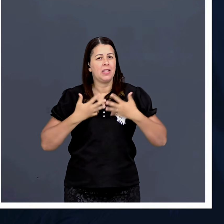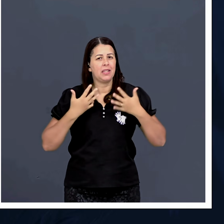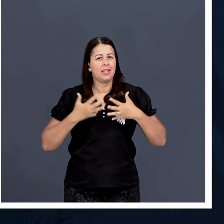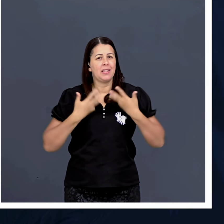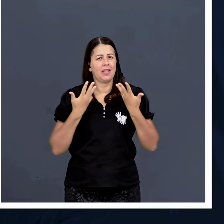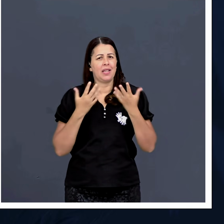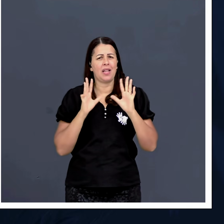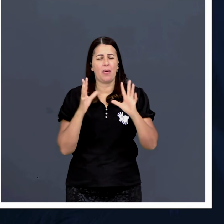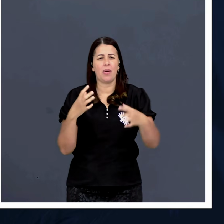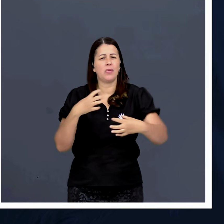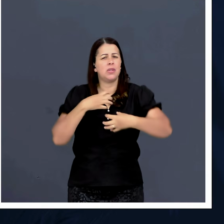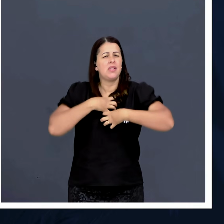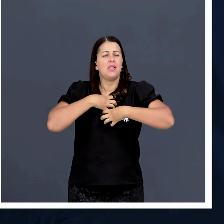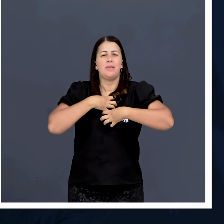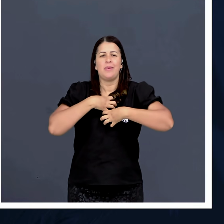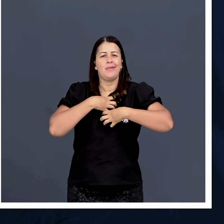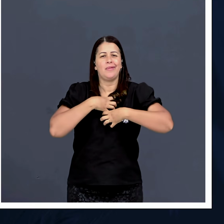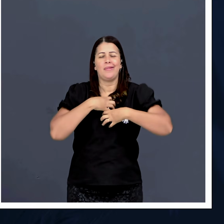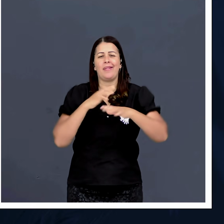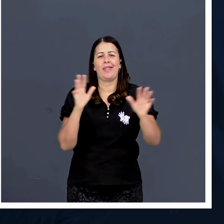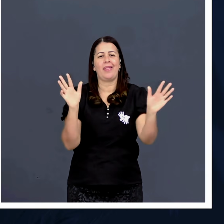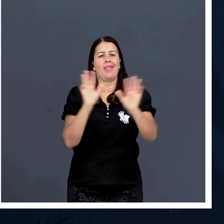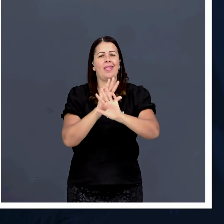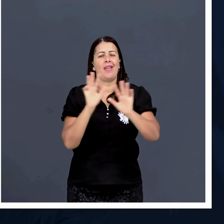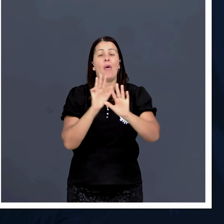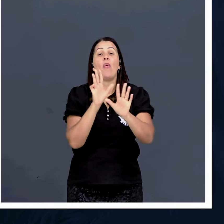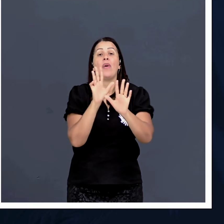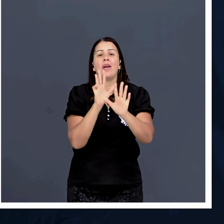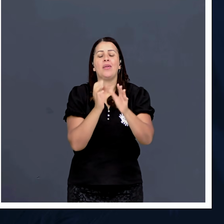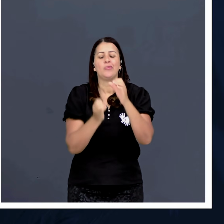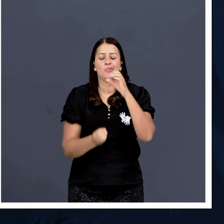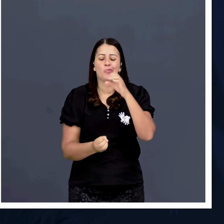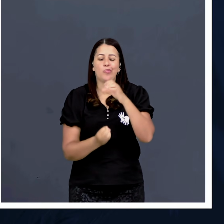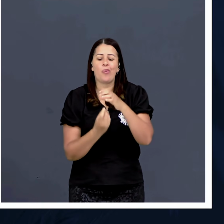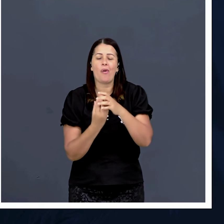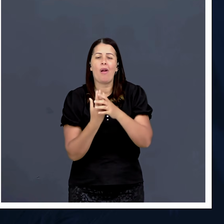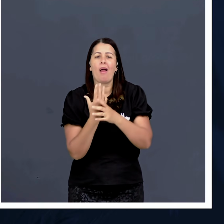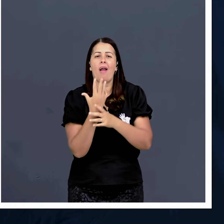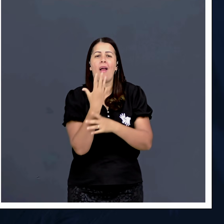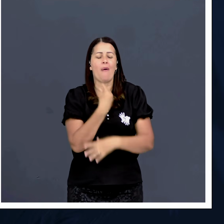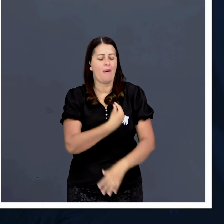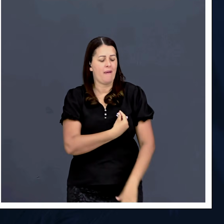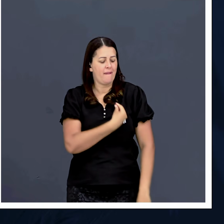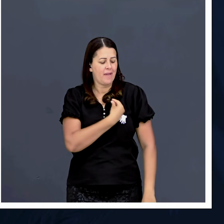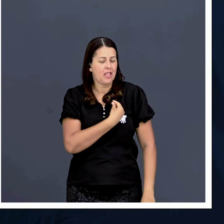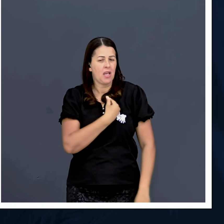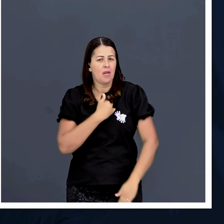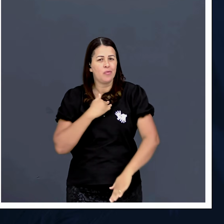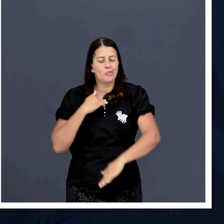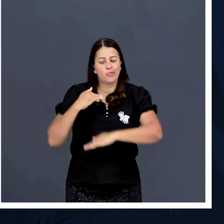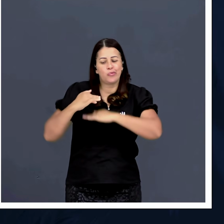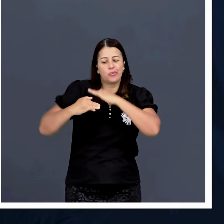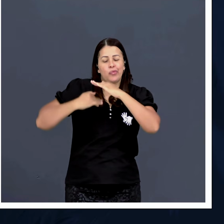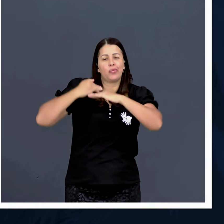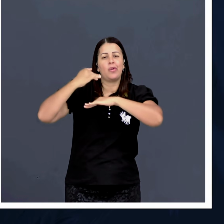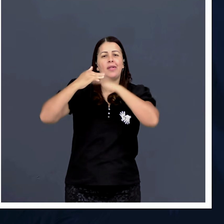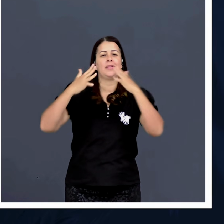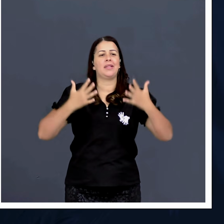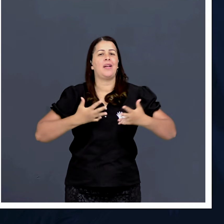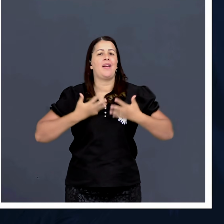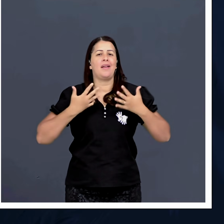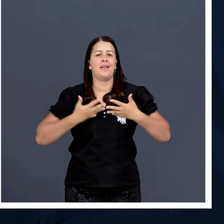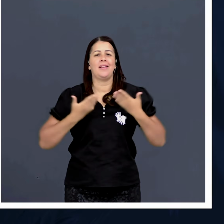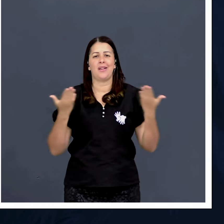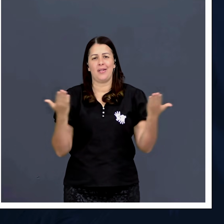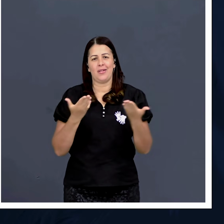um sentimento, ela é uma construção. Uma vida de alegria, é sobre isso que nós vamos